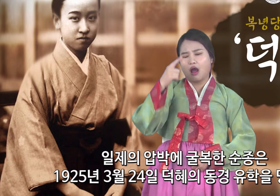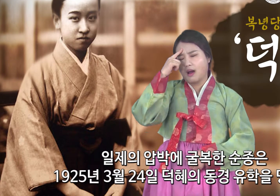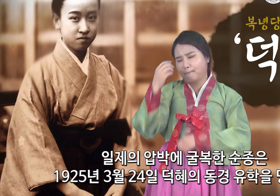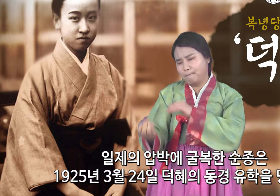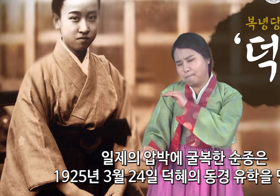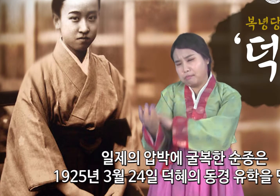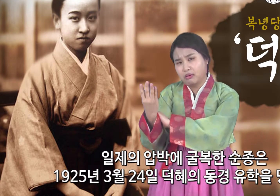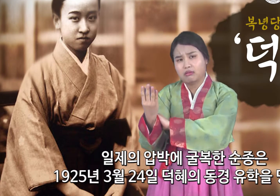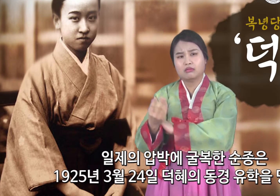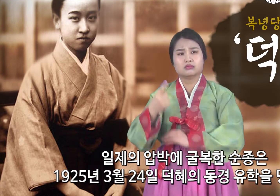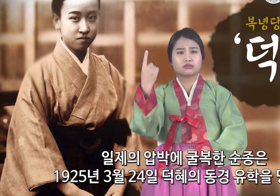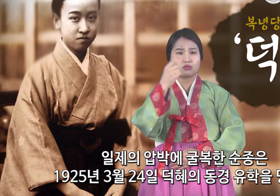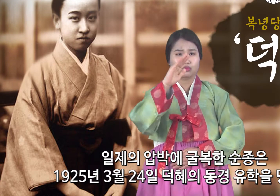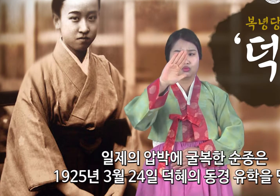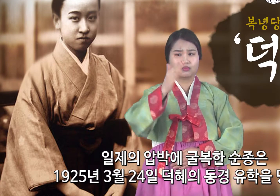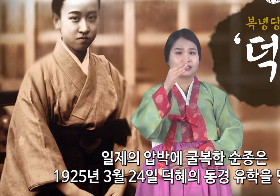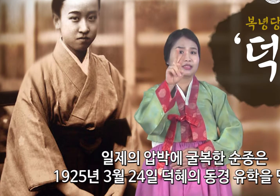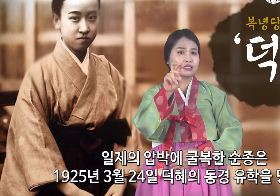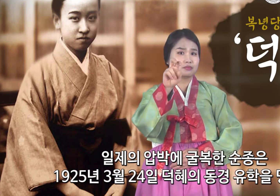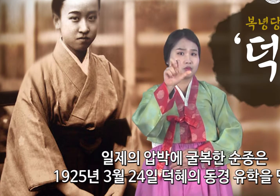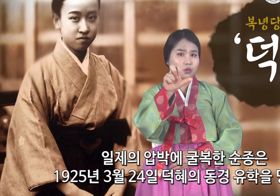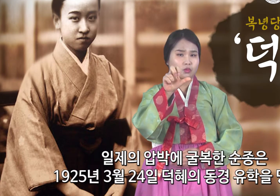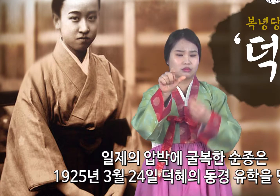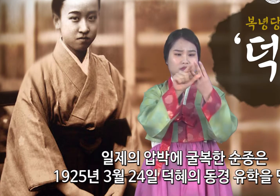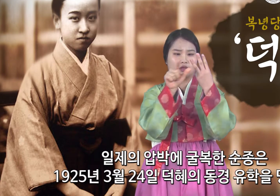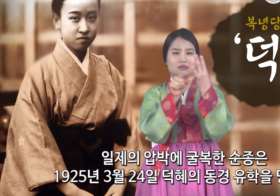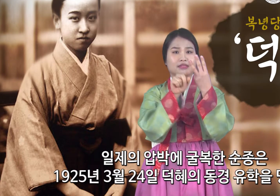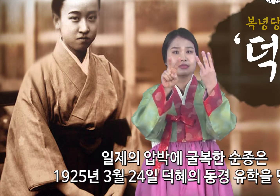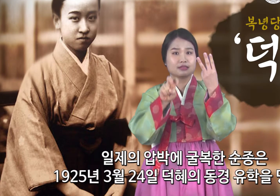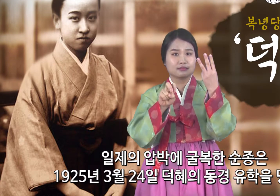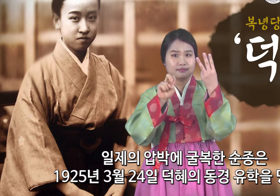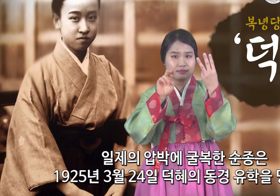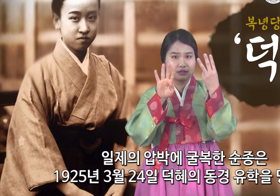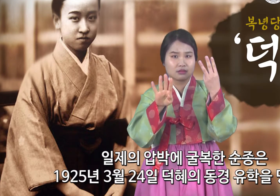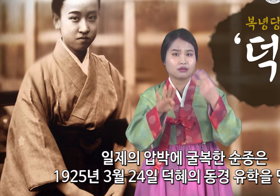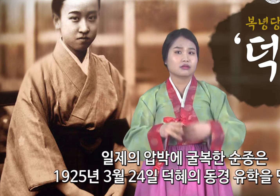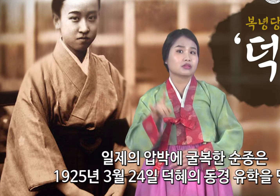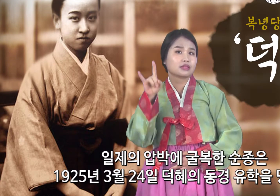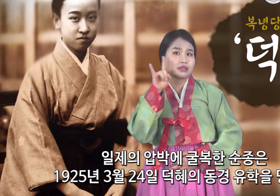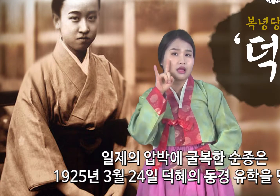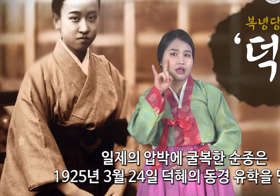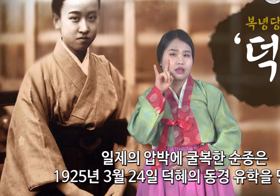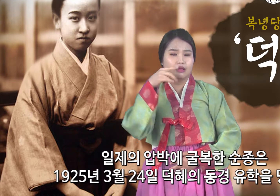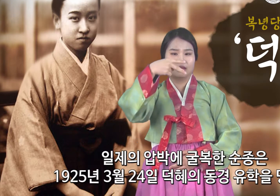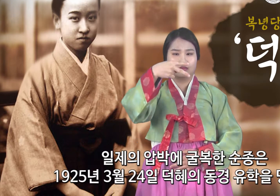1925년 3월 24일 덕혜의 동경 유학을 명했다.